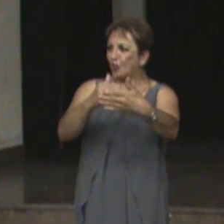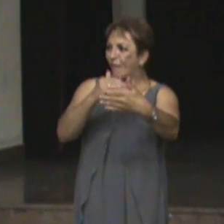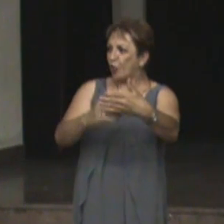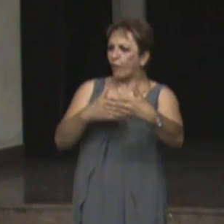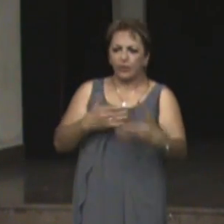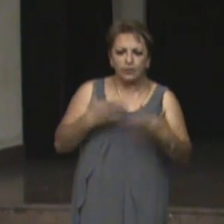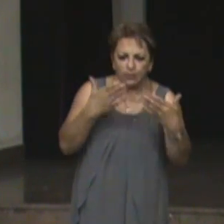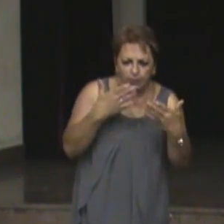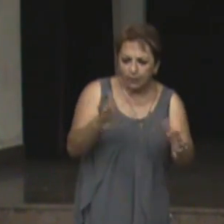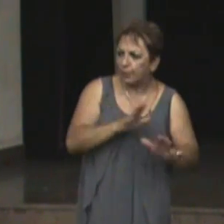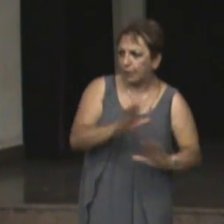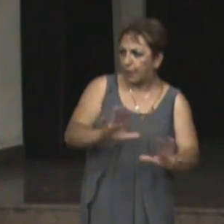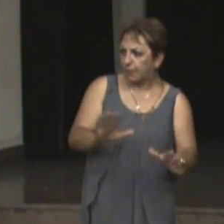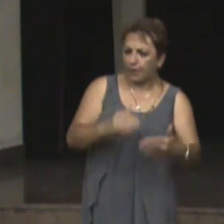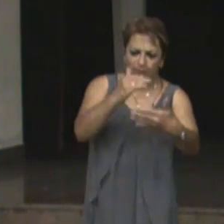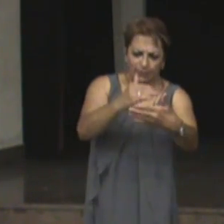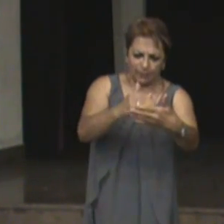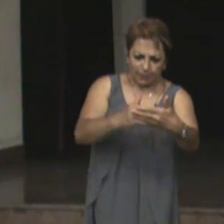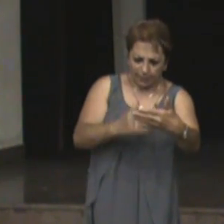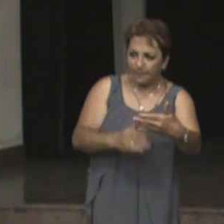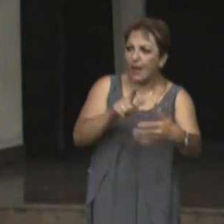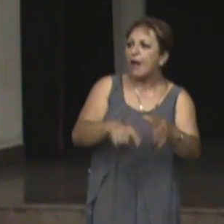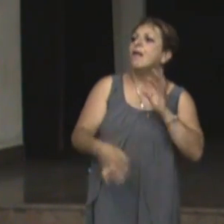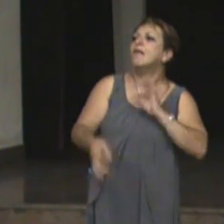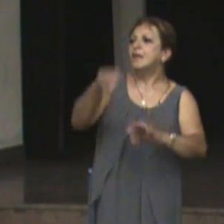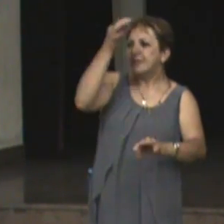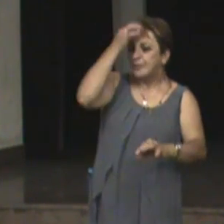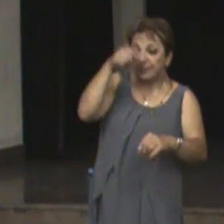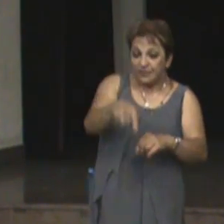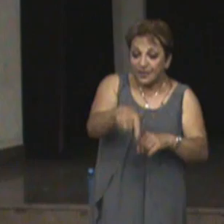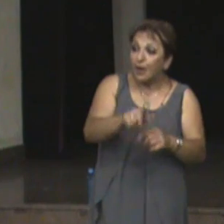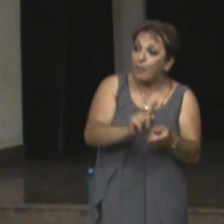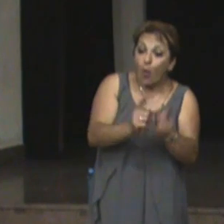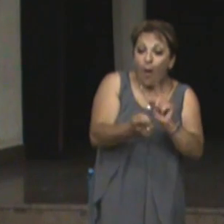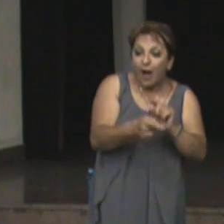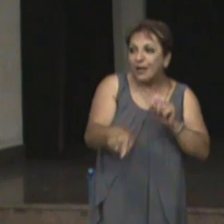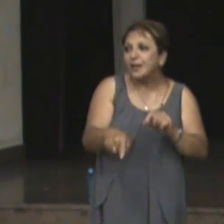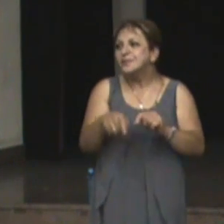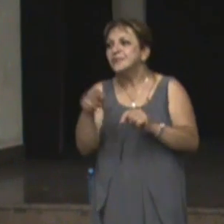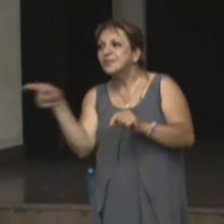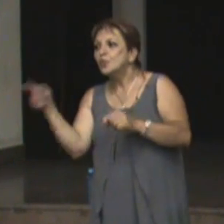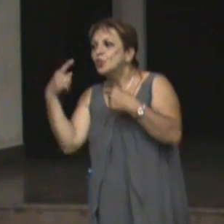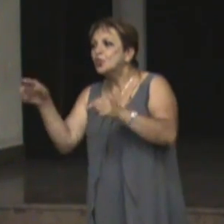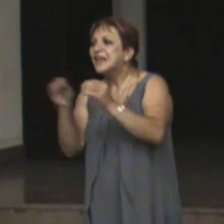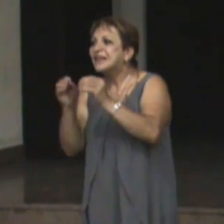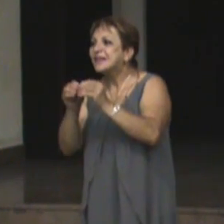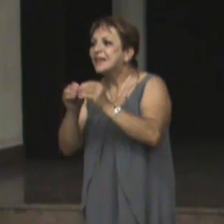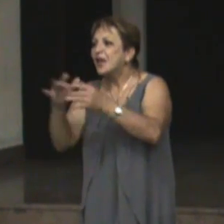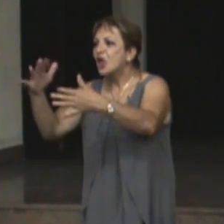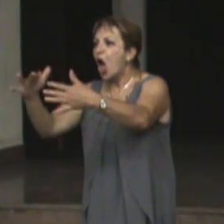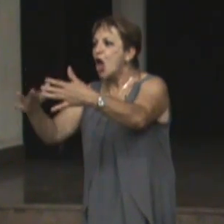չընթերցեցի։ Եվ հետո ինձ բռնացնում եմ այն մտքի վրա, որ ես դրա փոխարեն ընթերցել եմ մոտավորապես 10 էջ ուրիշ նյութ։